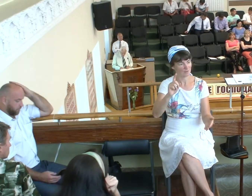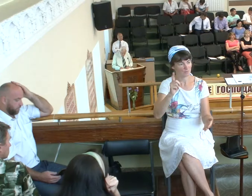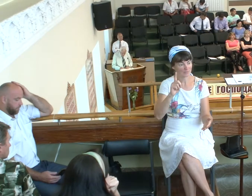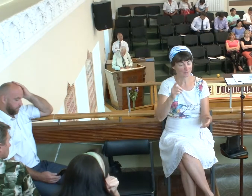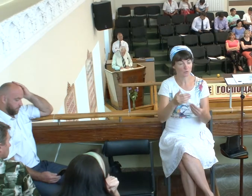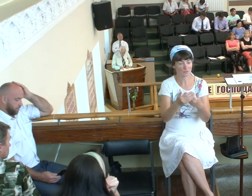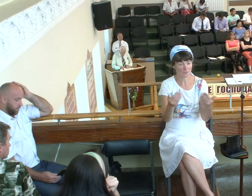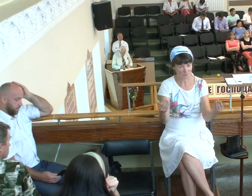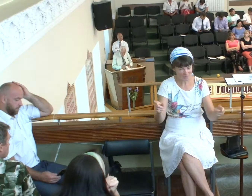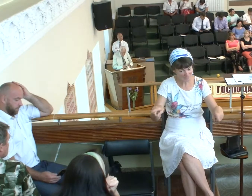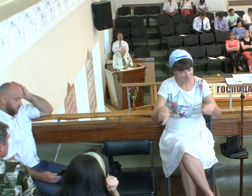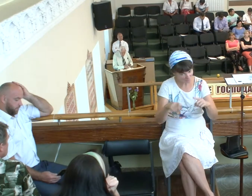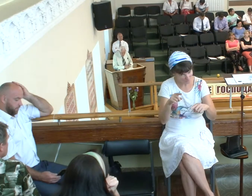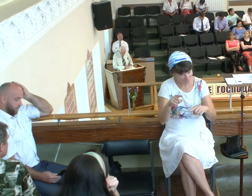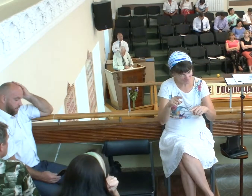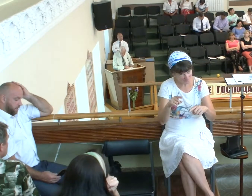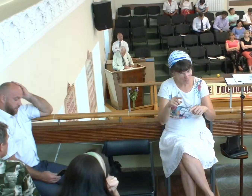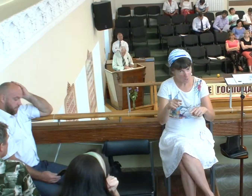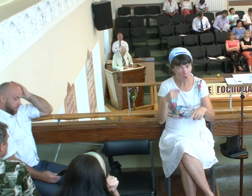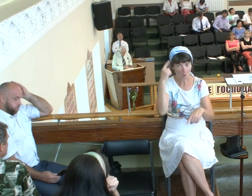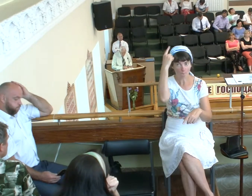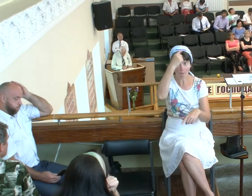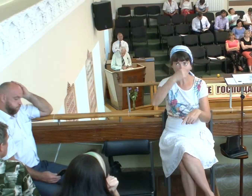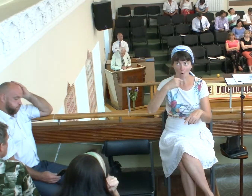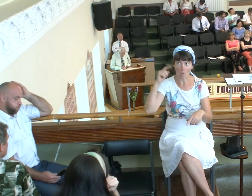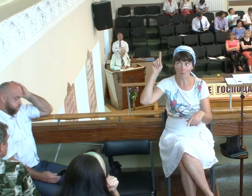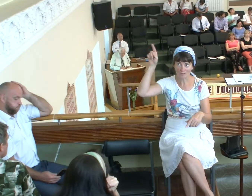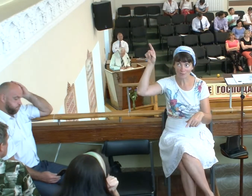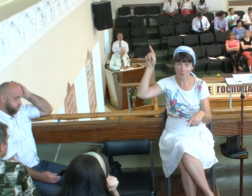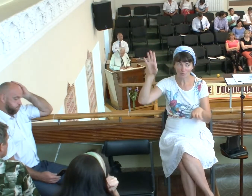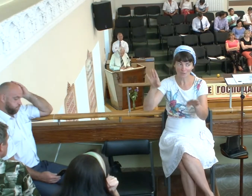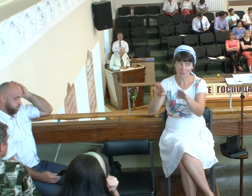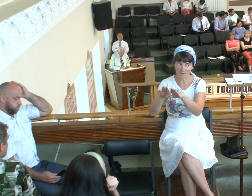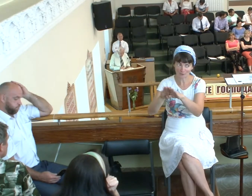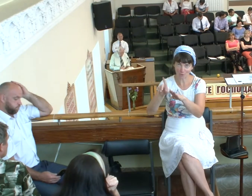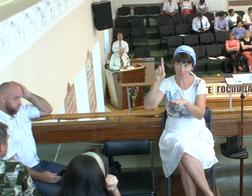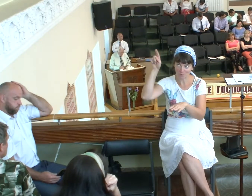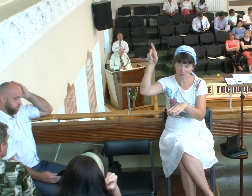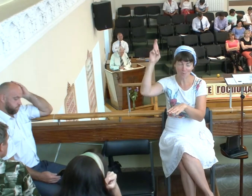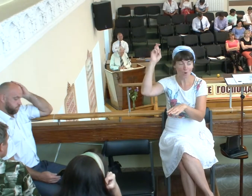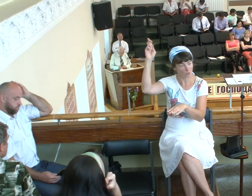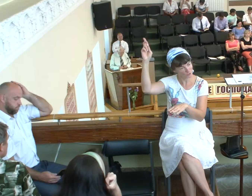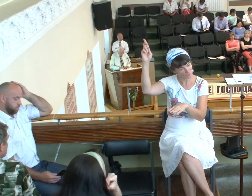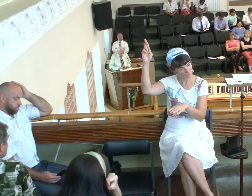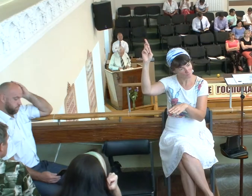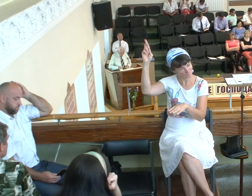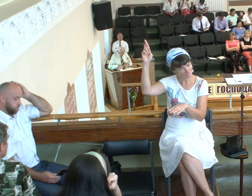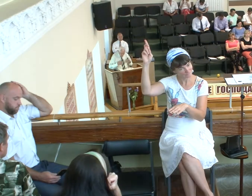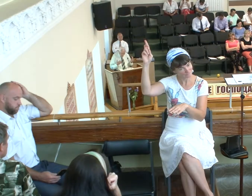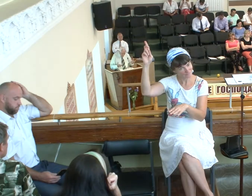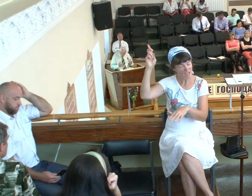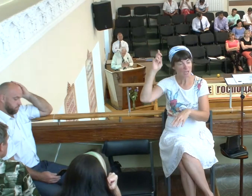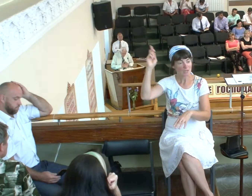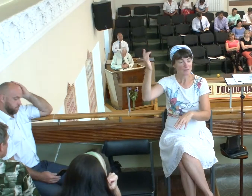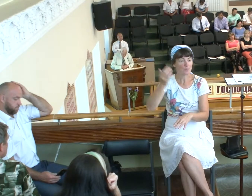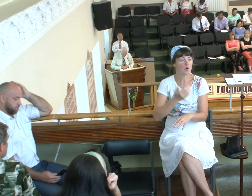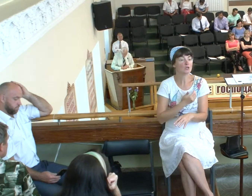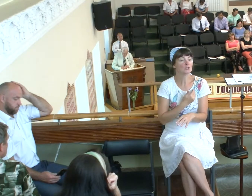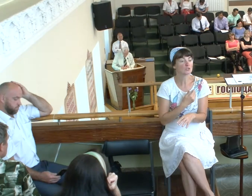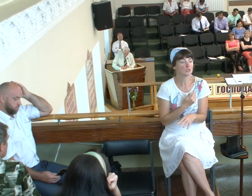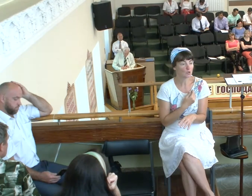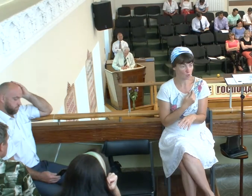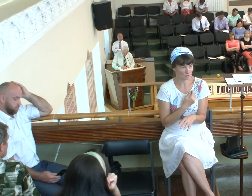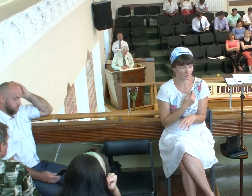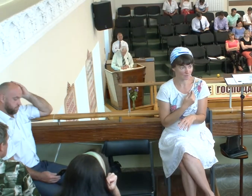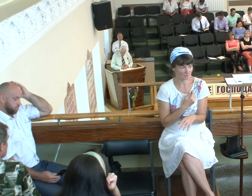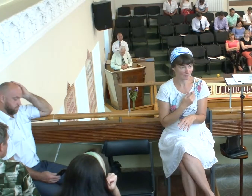образу подобию Божьему. И Бог ожидает, что мы, оценивая Его, будем правильно ориентироваться